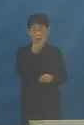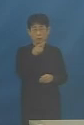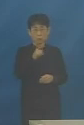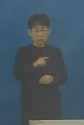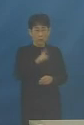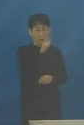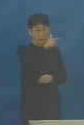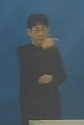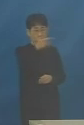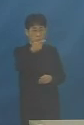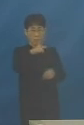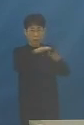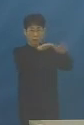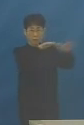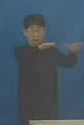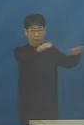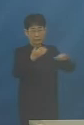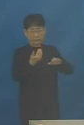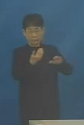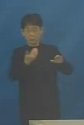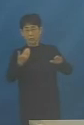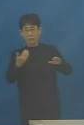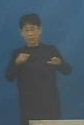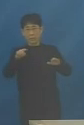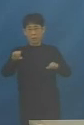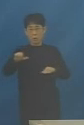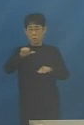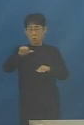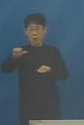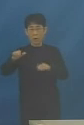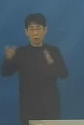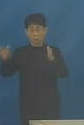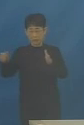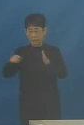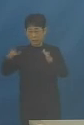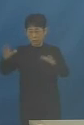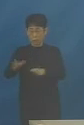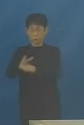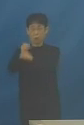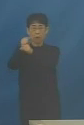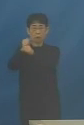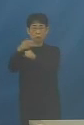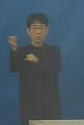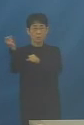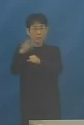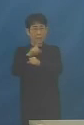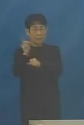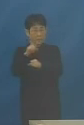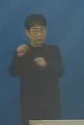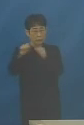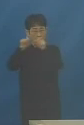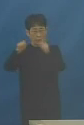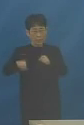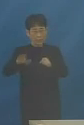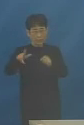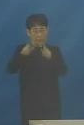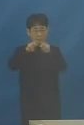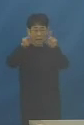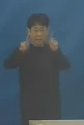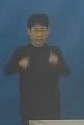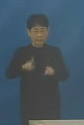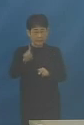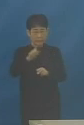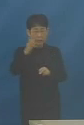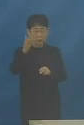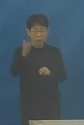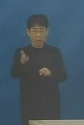それぞれ総括をして何が効果があったが何がこれからの課題かということを明らかにしていかなければなりませ